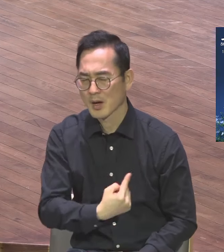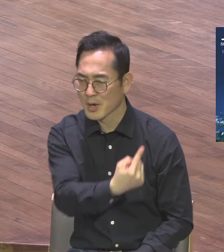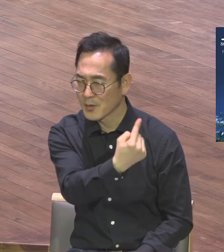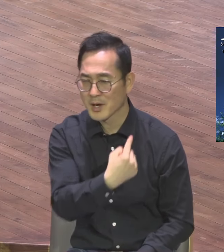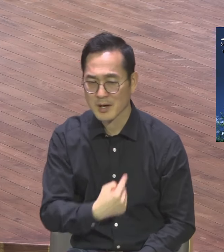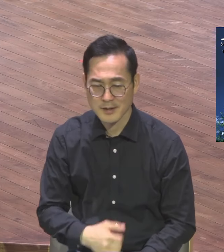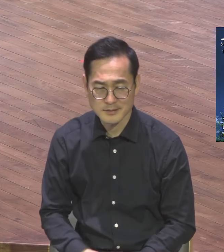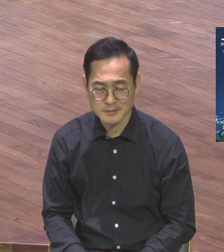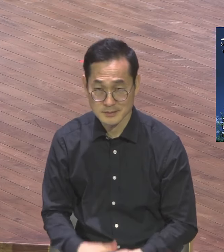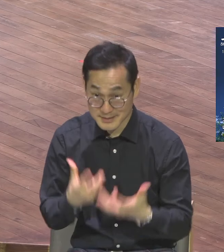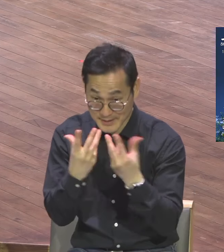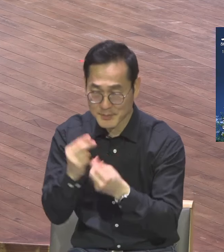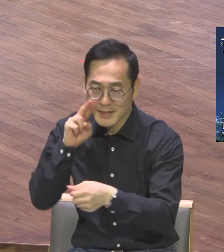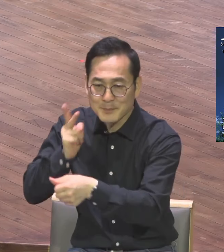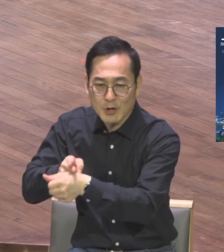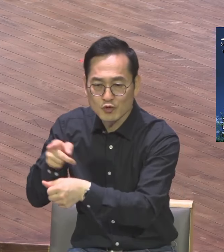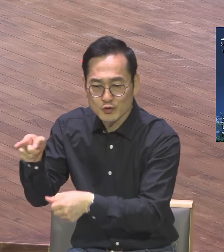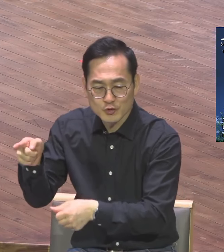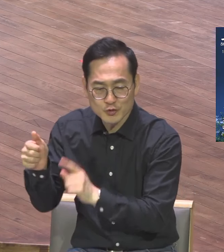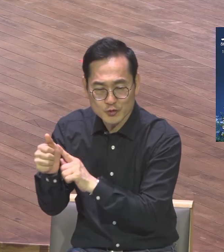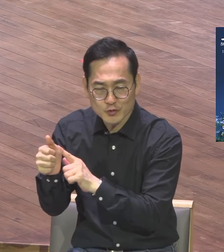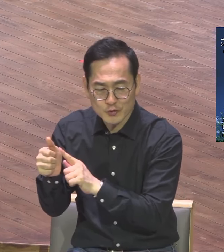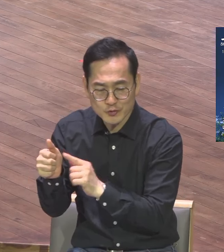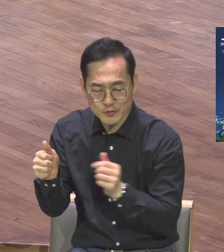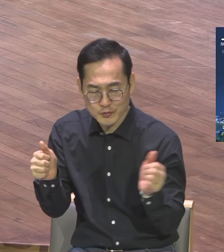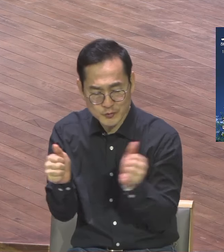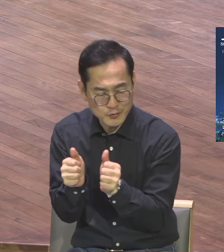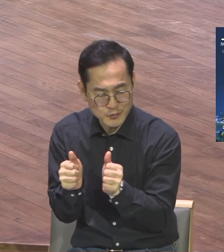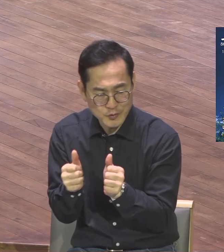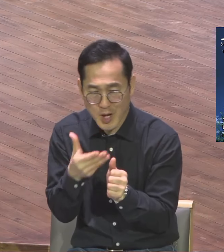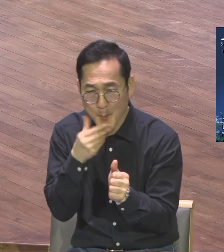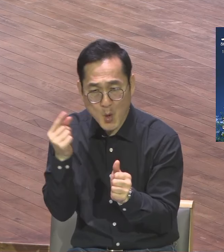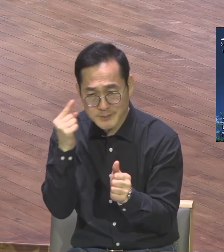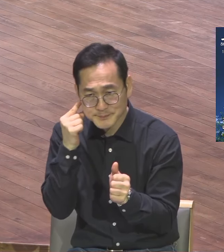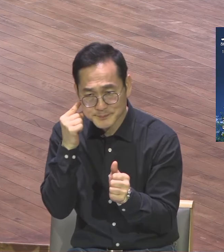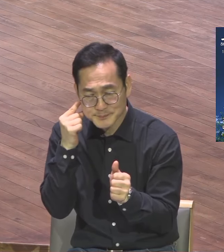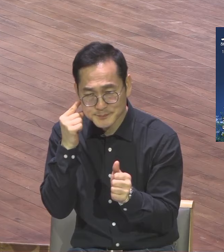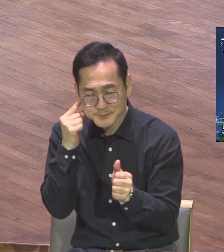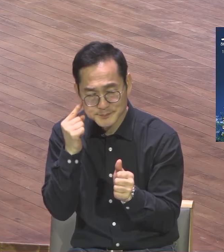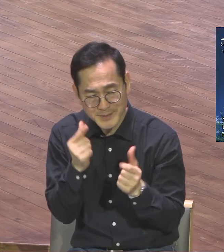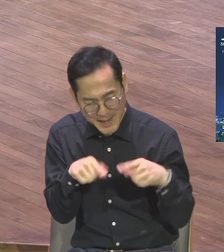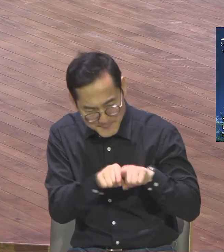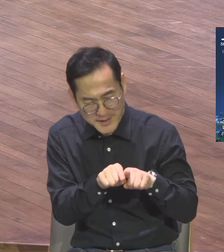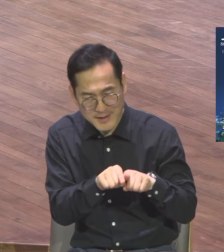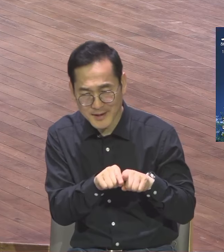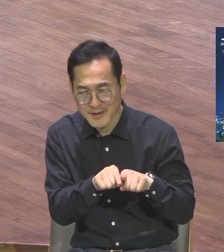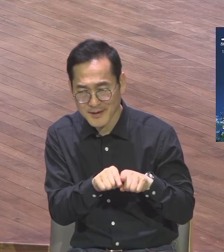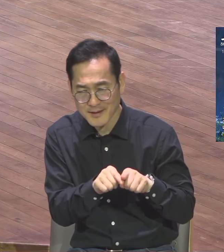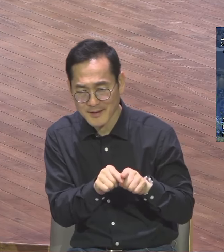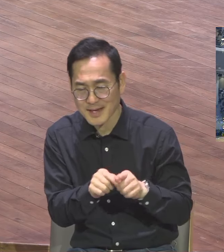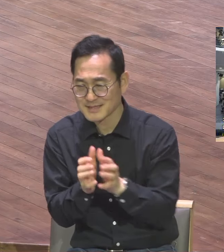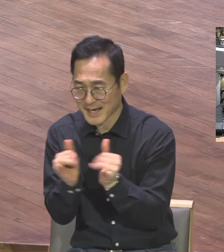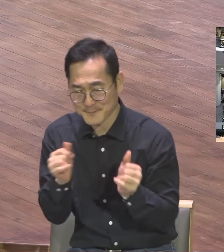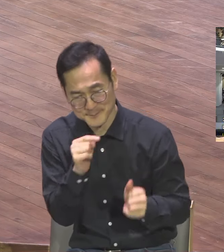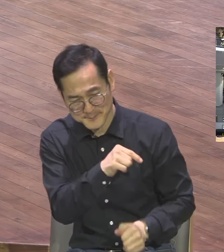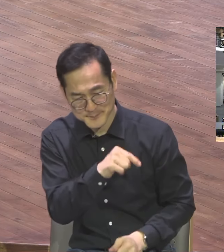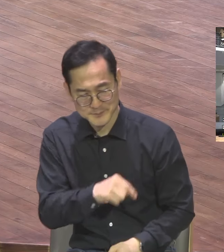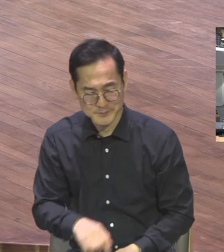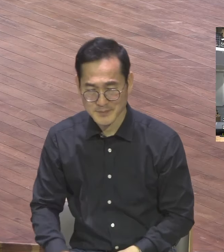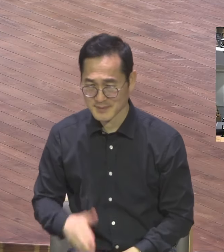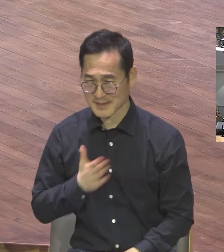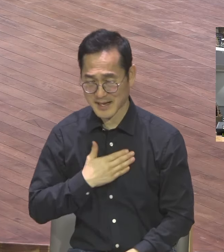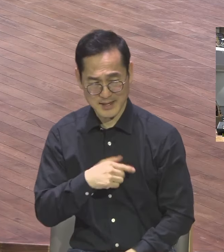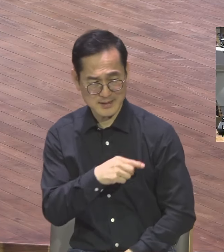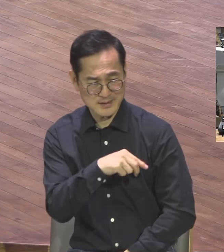보면 사도 바울이 자신과의 함께 복음을 위해서 동역한 자들을 언급하면서 이런 고백을 하지요. 내가